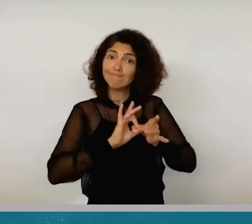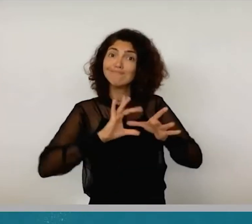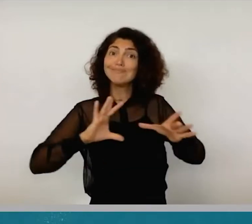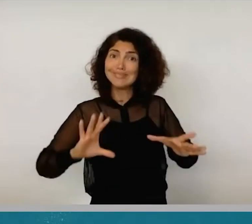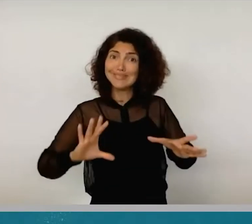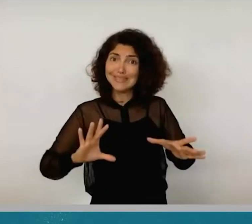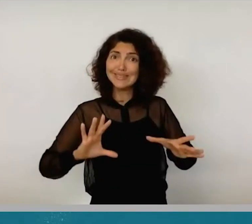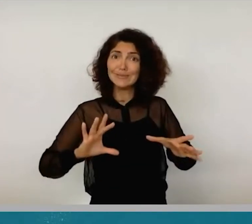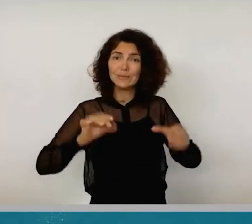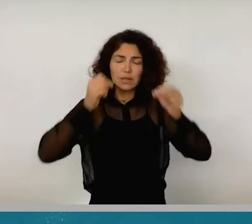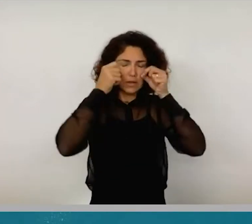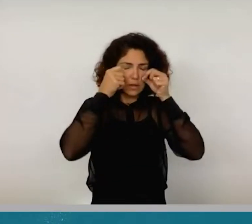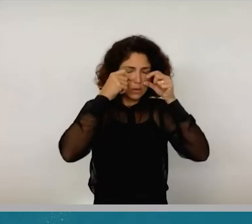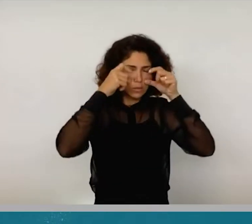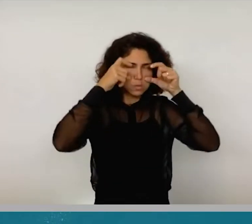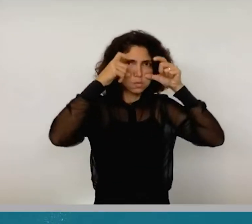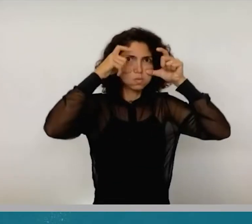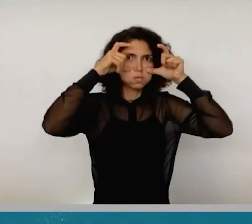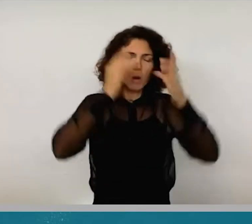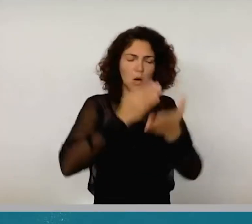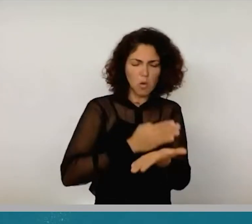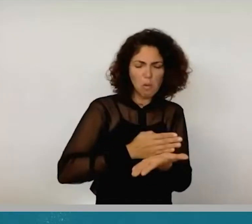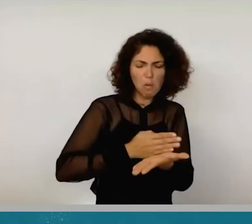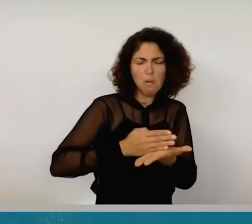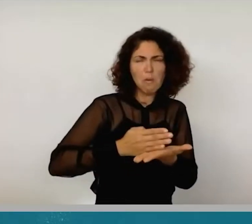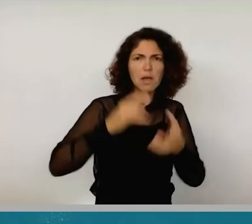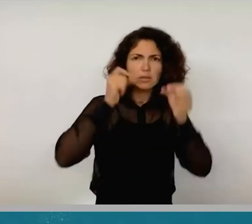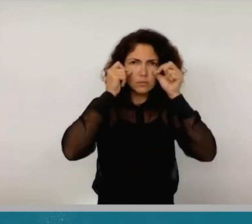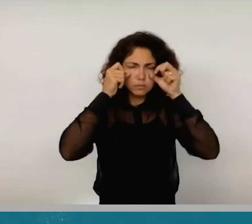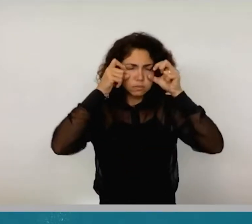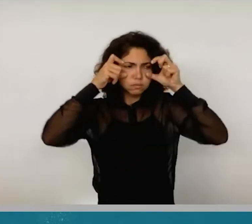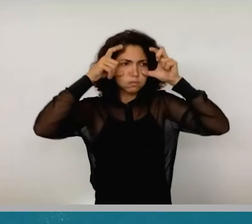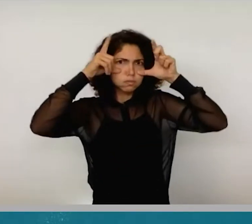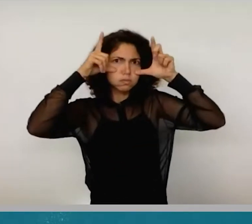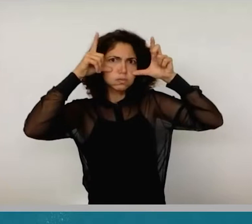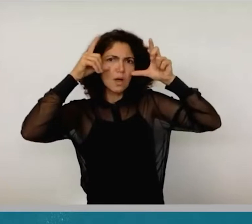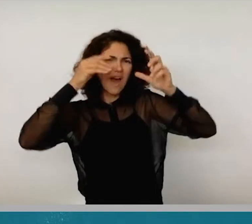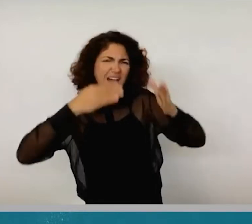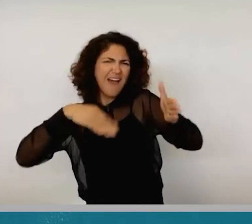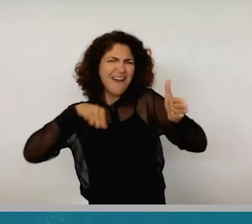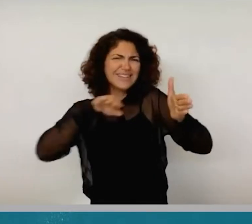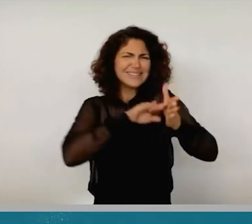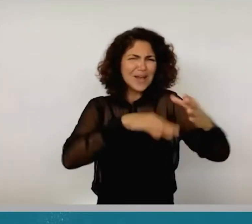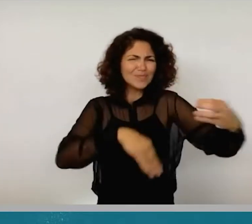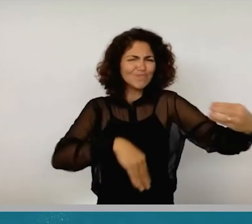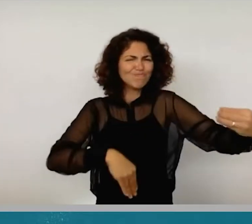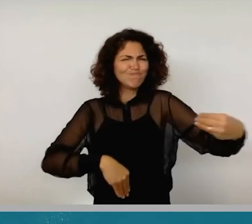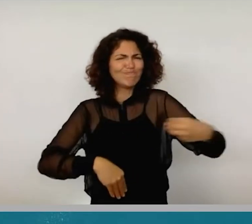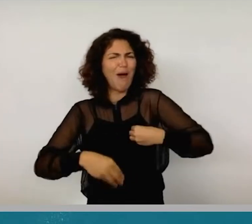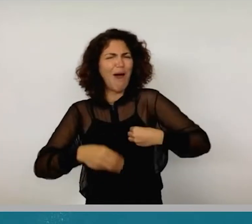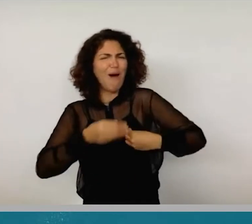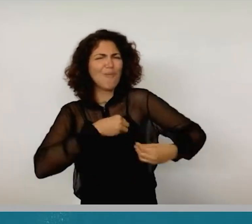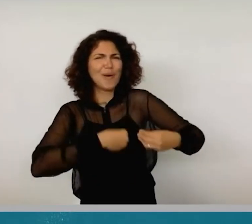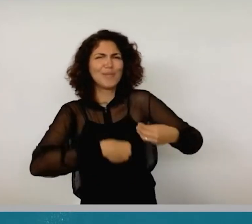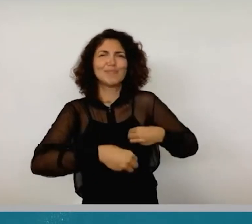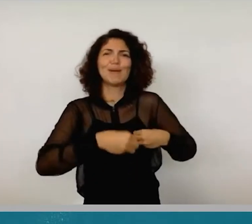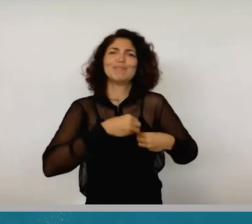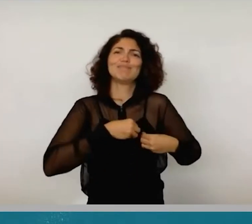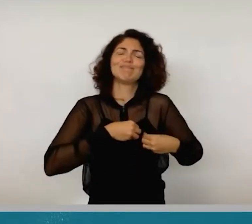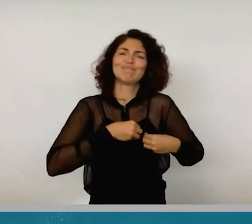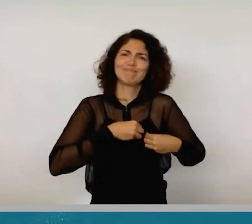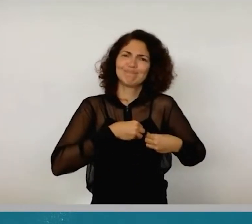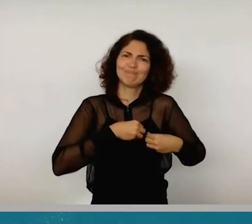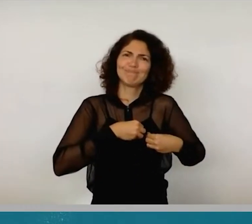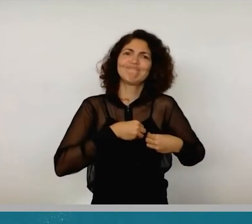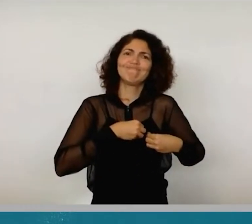pecado vai ser concebido, porque entre a cobiça e o ato do